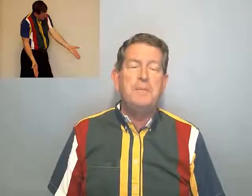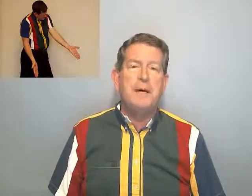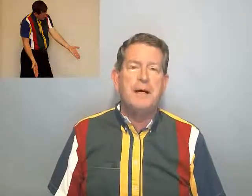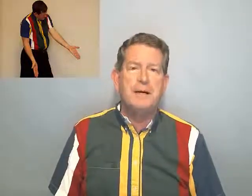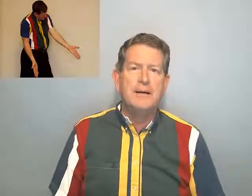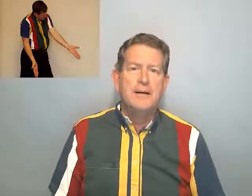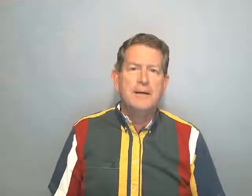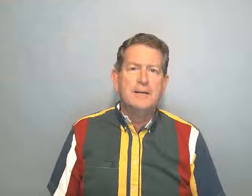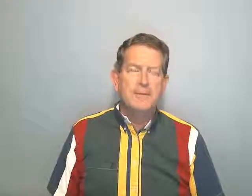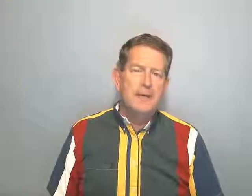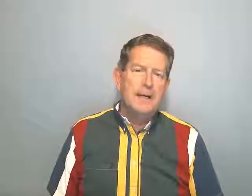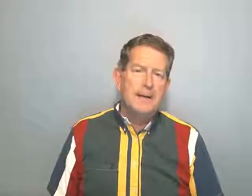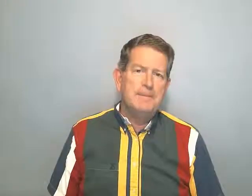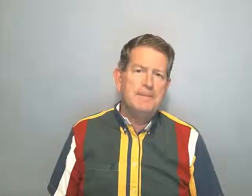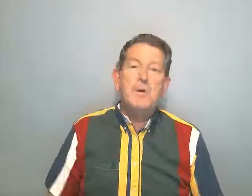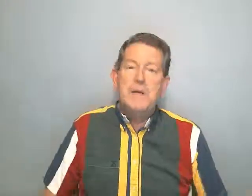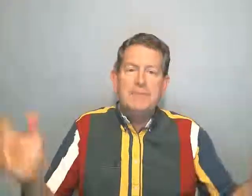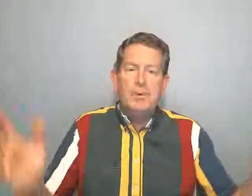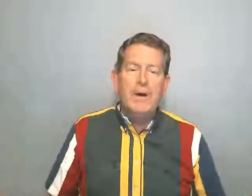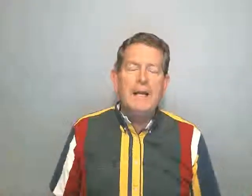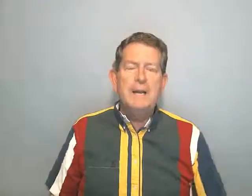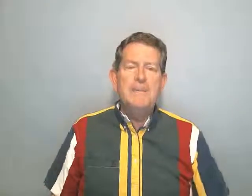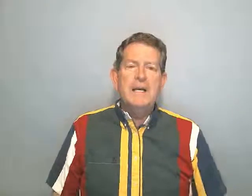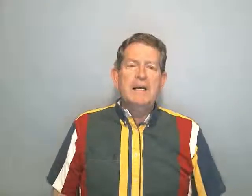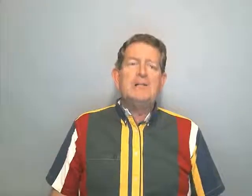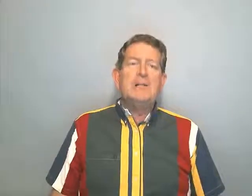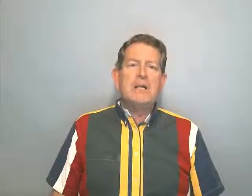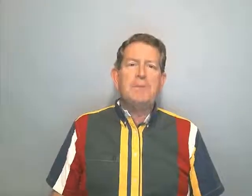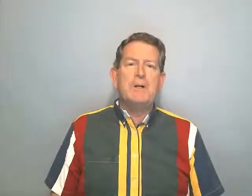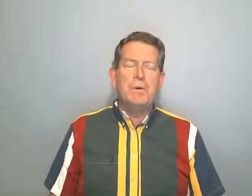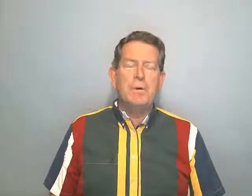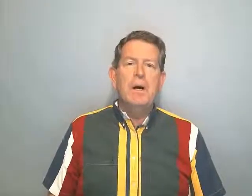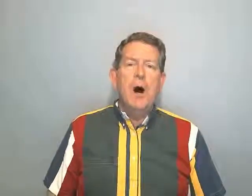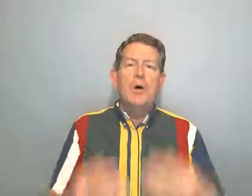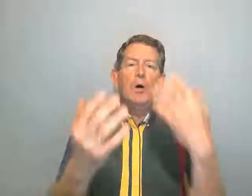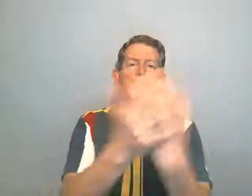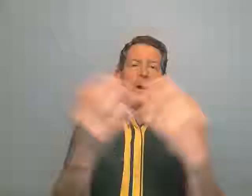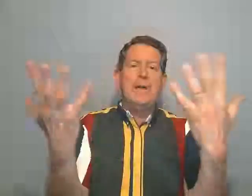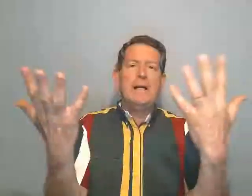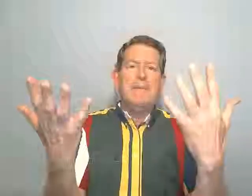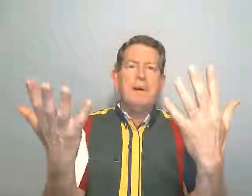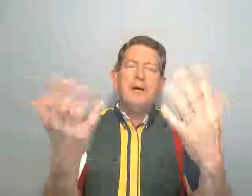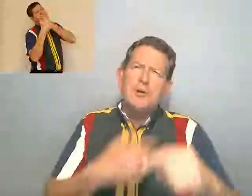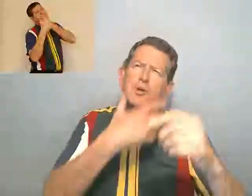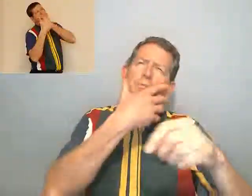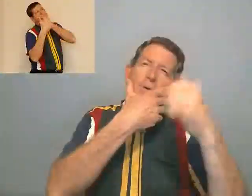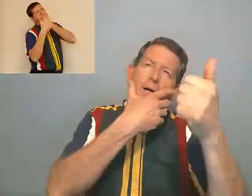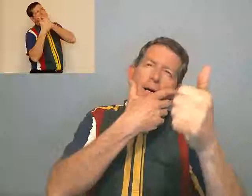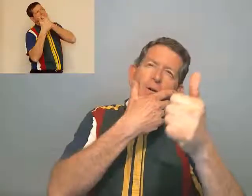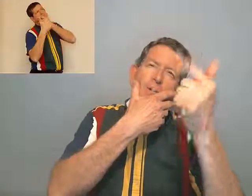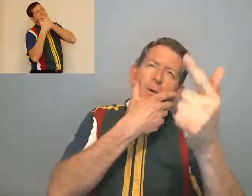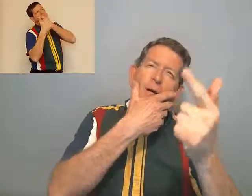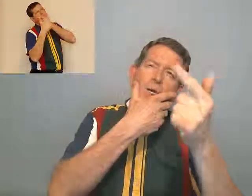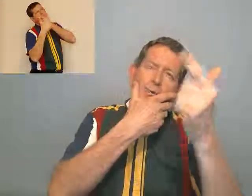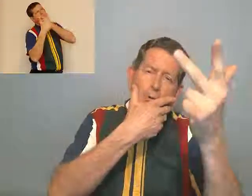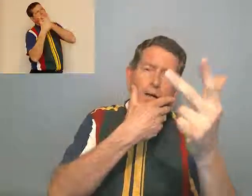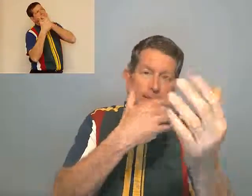pas. Voilà. Ok, donc voilà les 6 expressions. Encore une fois, avec les mains. Je pourrais, je pourrais, je pourrais.